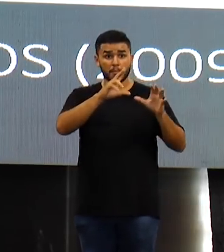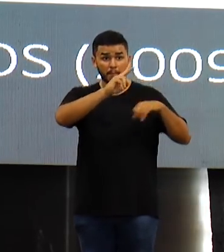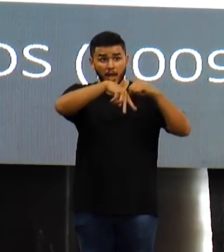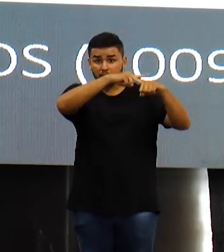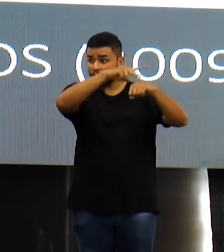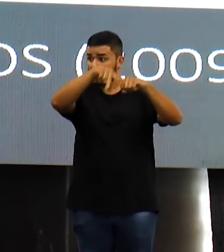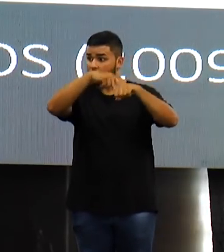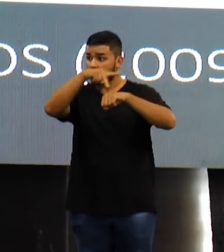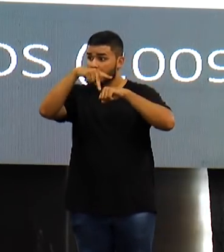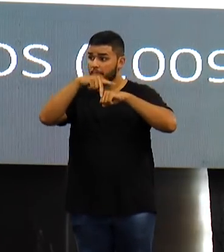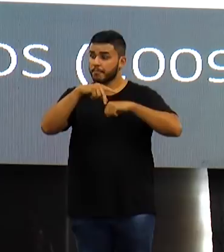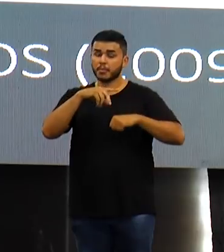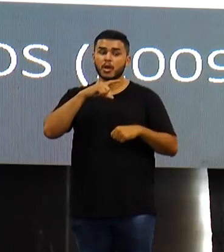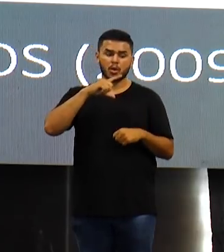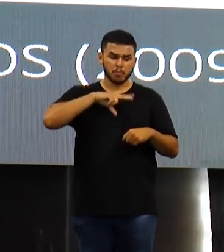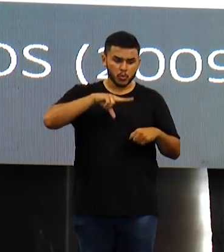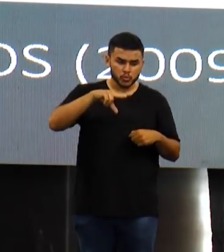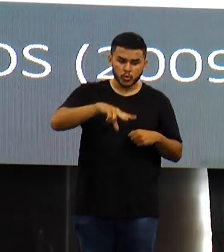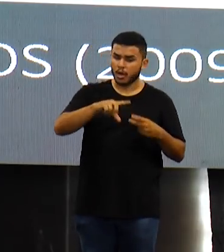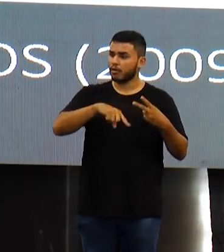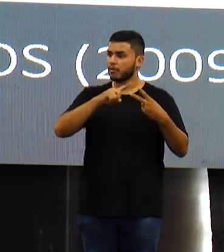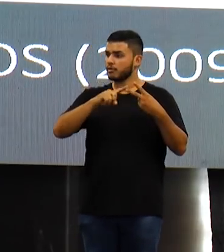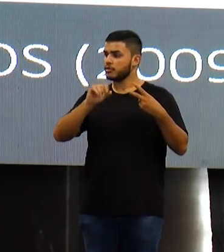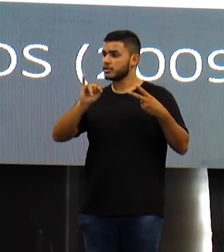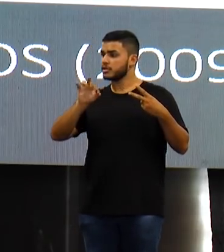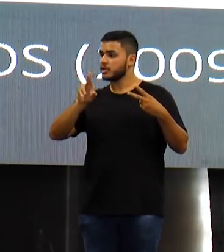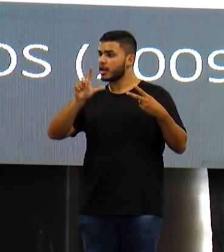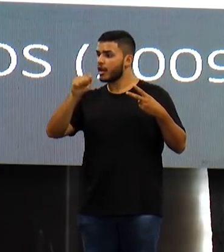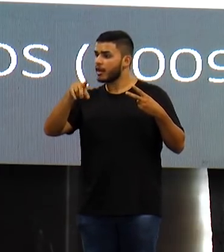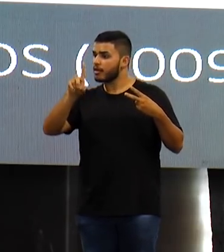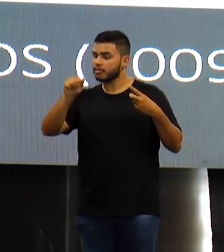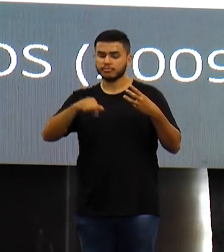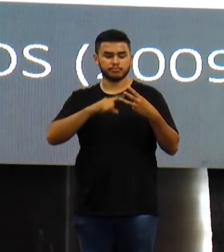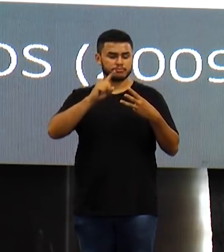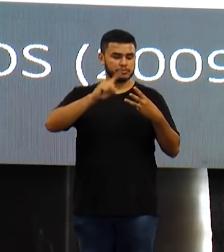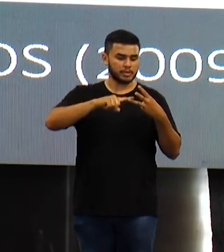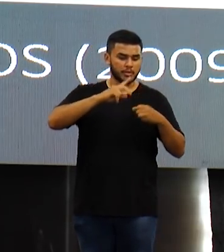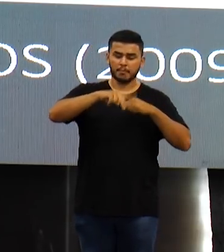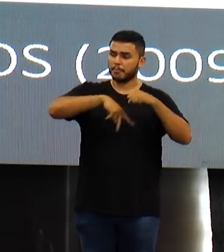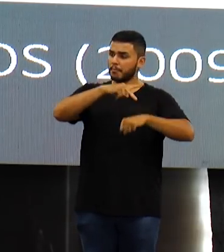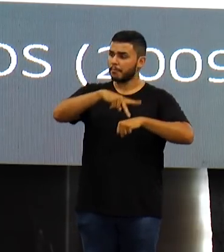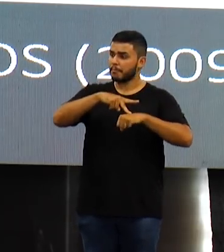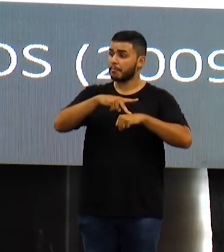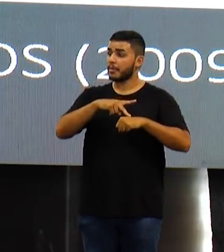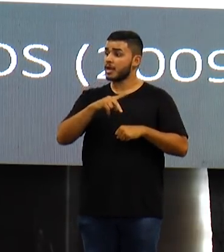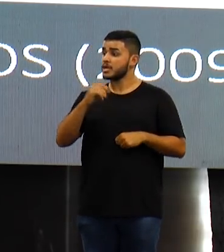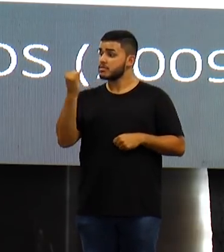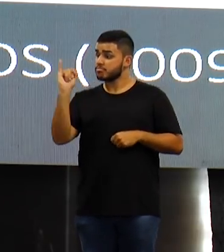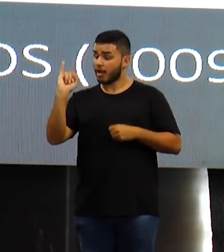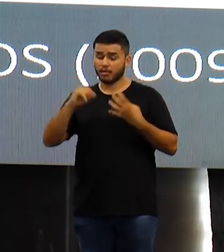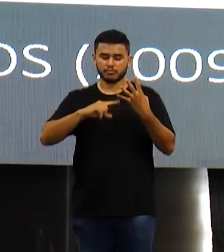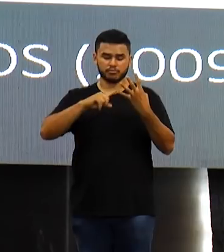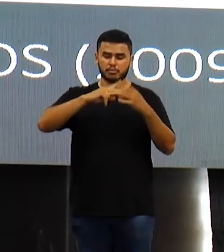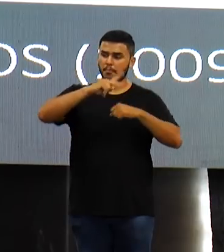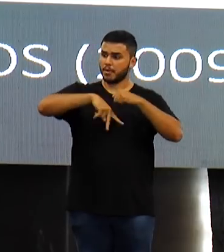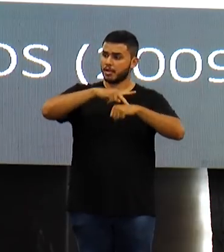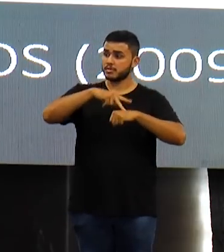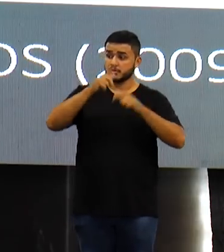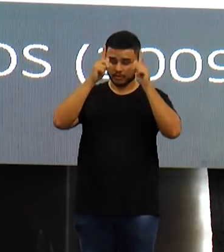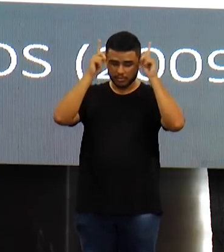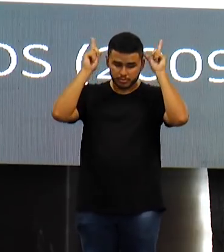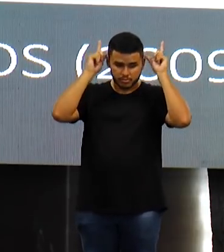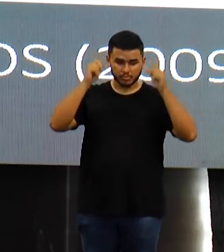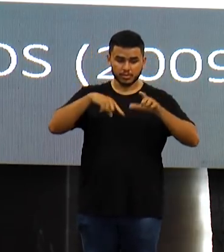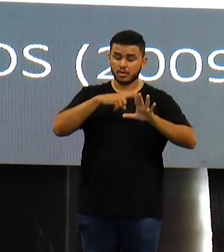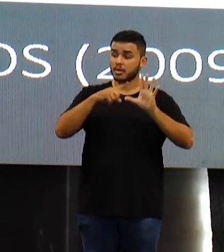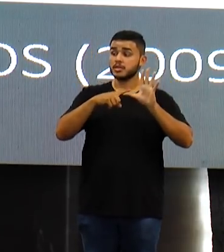certo? As metas fiscais estabelecidas em 2002, quando o euro foi criado.